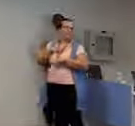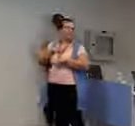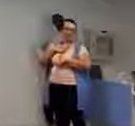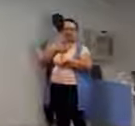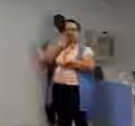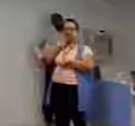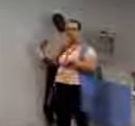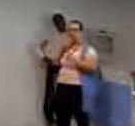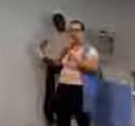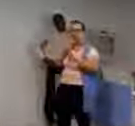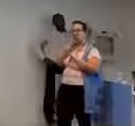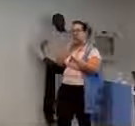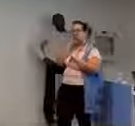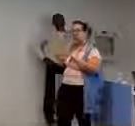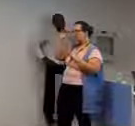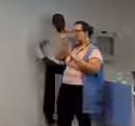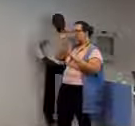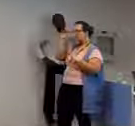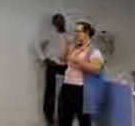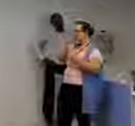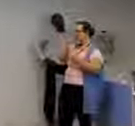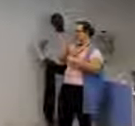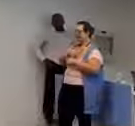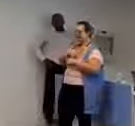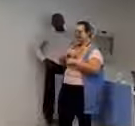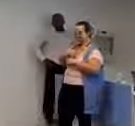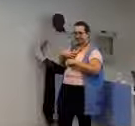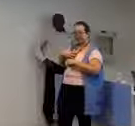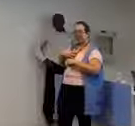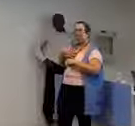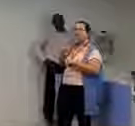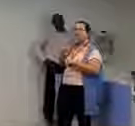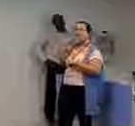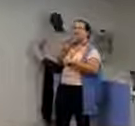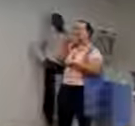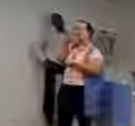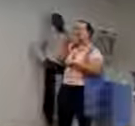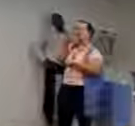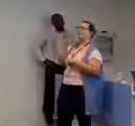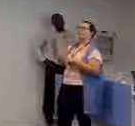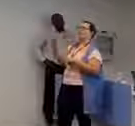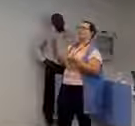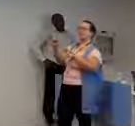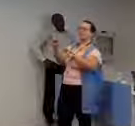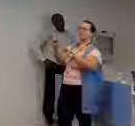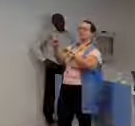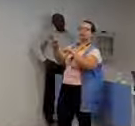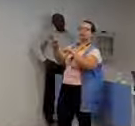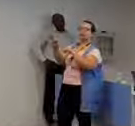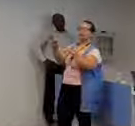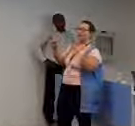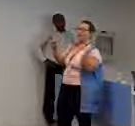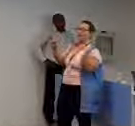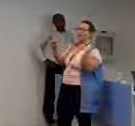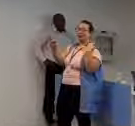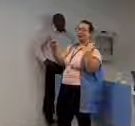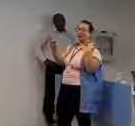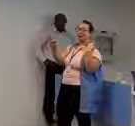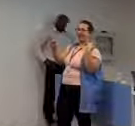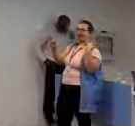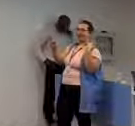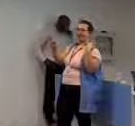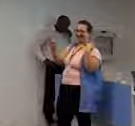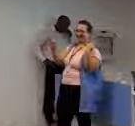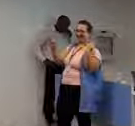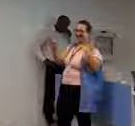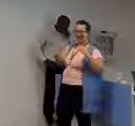vocês, aquilo que eu aprendi no Senai, que me diziam que era o futuro, já passou, já mudou.